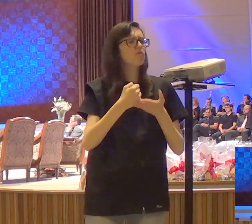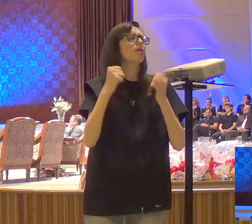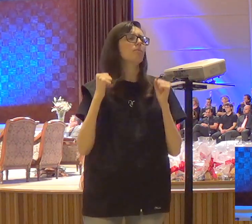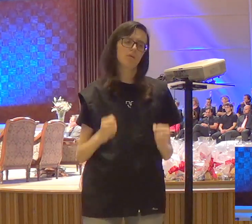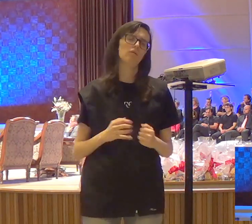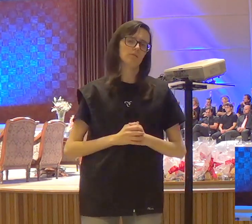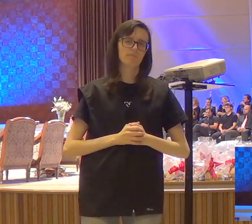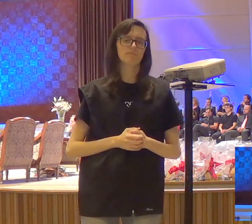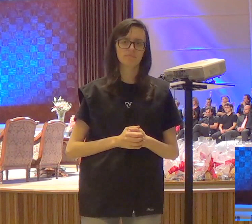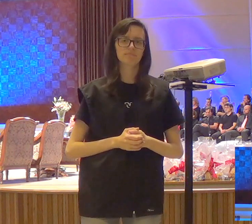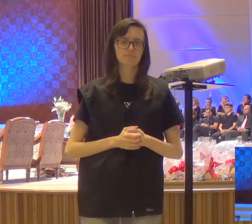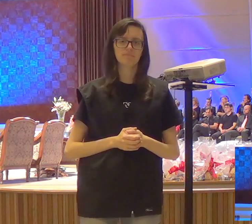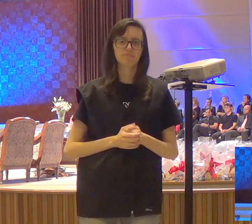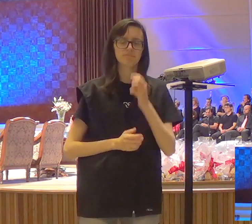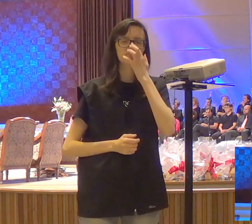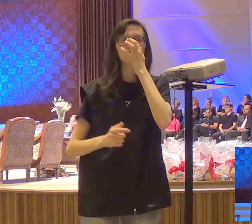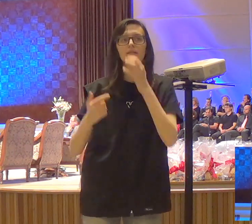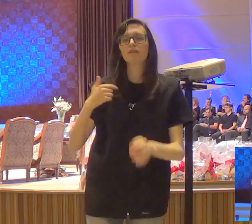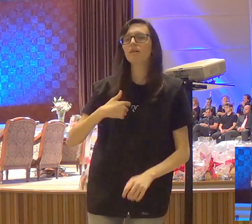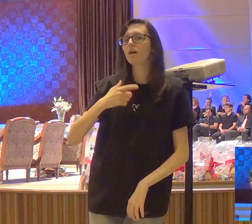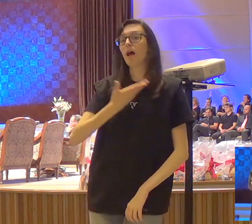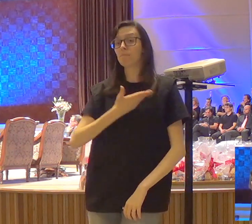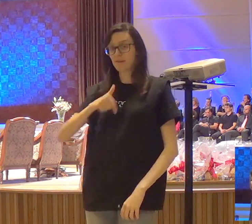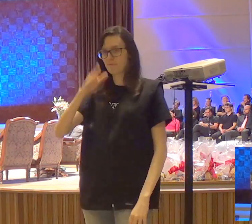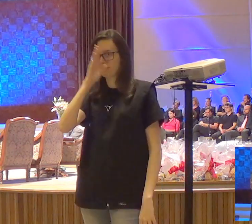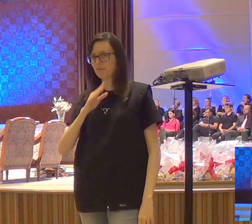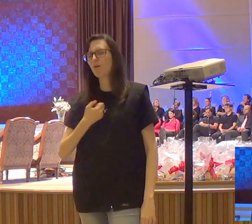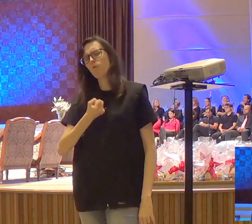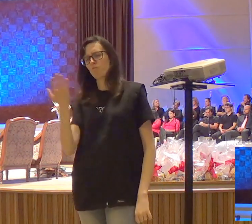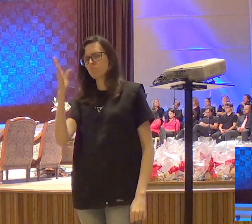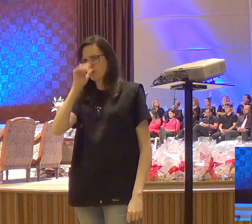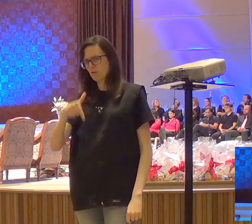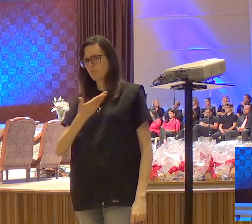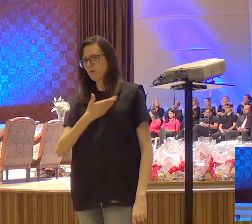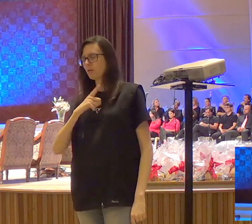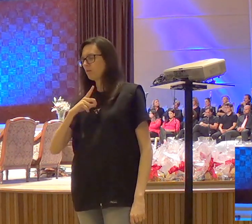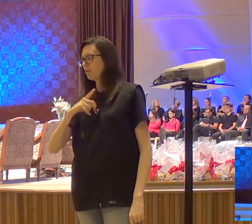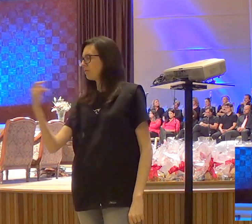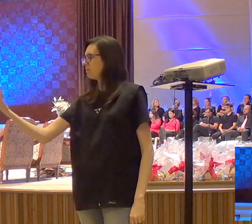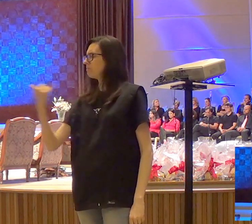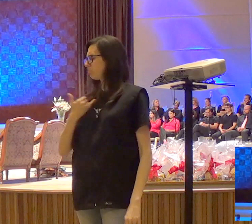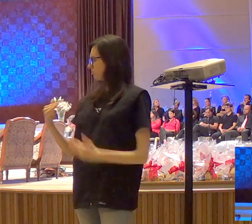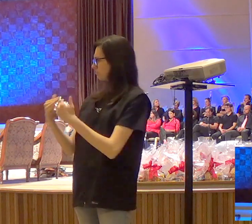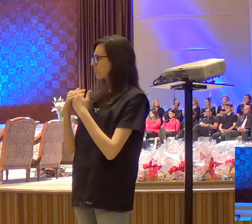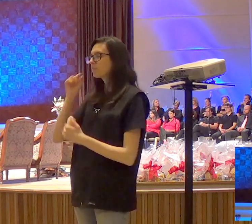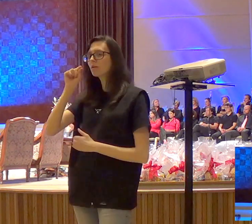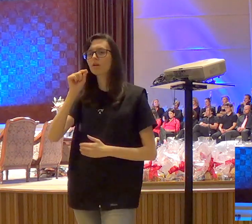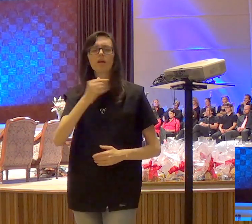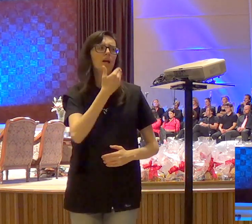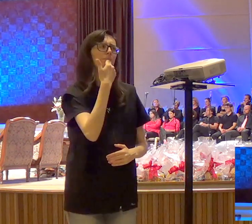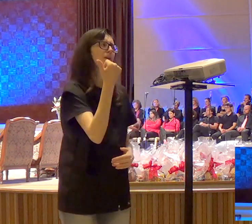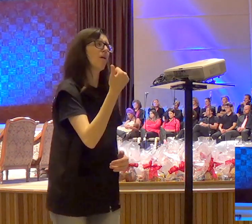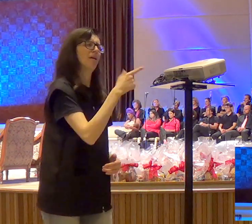my Brazilian friends. Eu fui avisada pelos meus amigos brasileiros. That I should not ask for money. Que seria melhor eu não